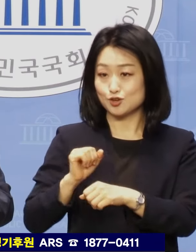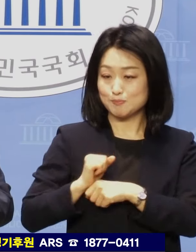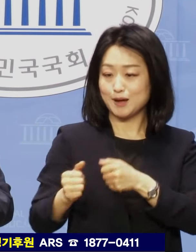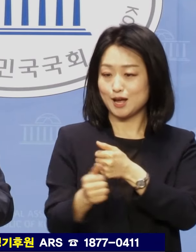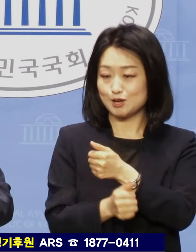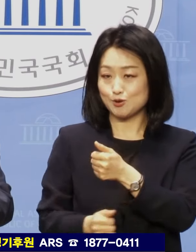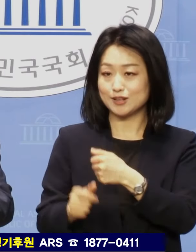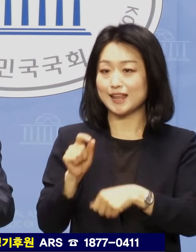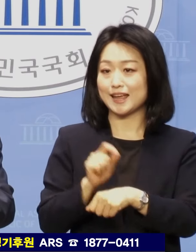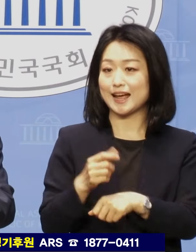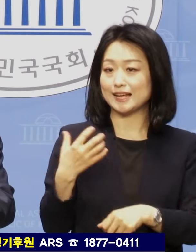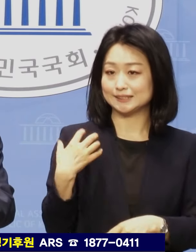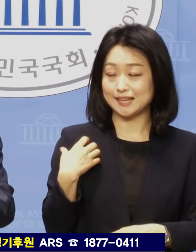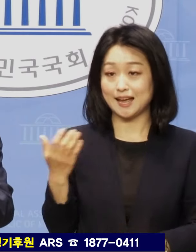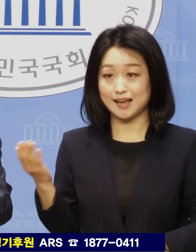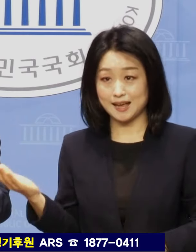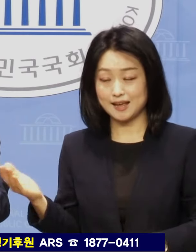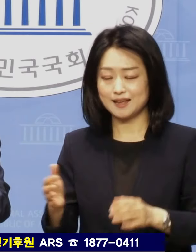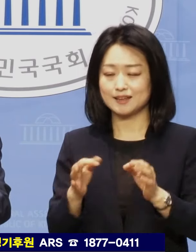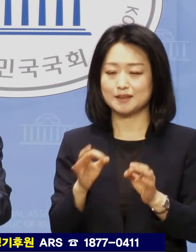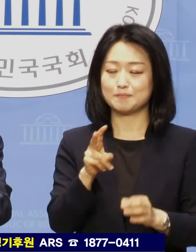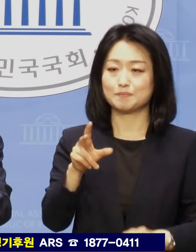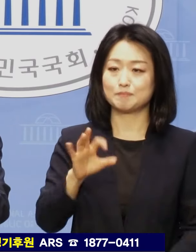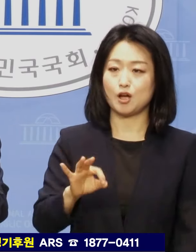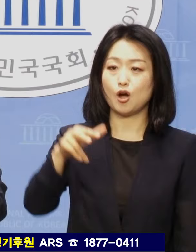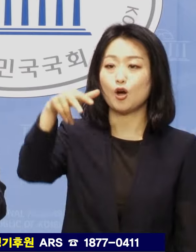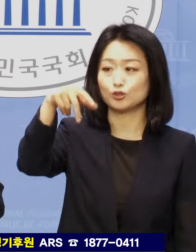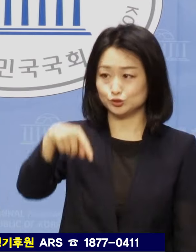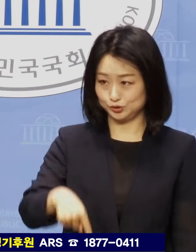국방위원회 간사 김병주